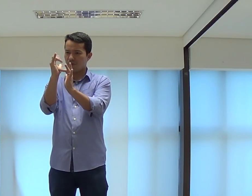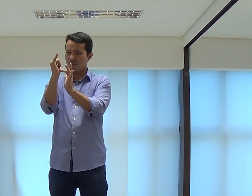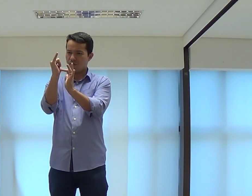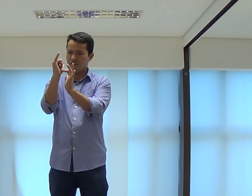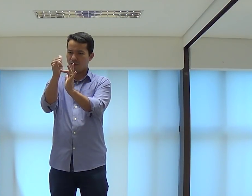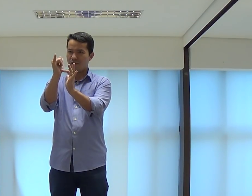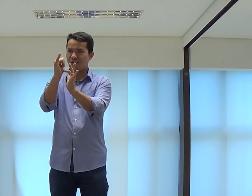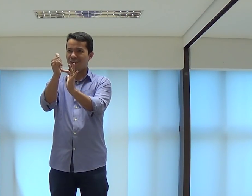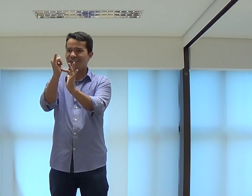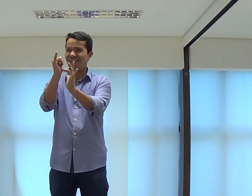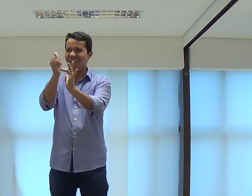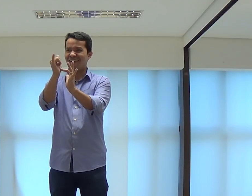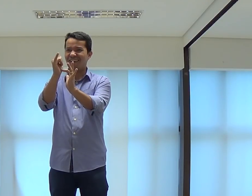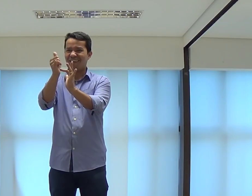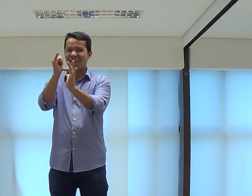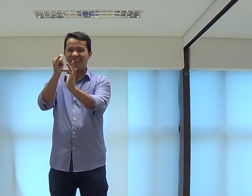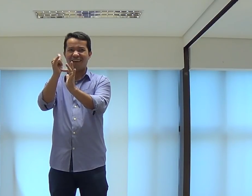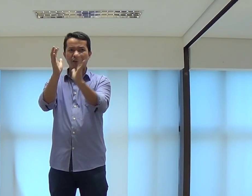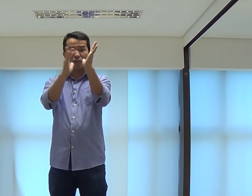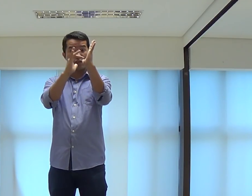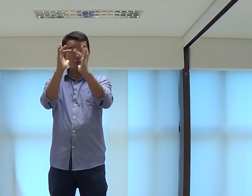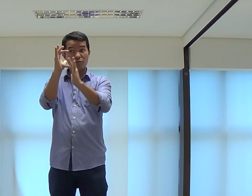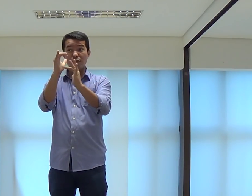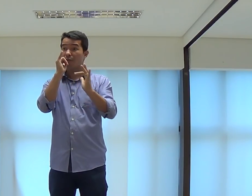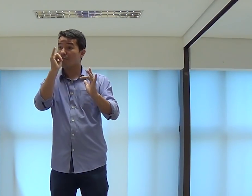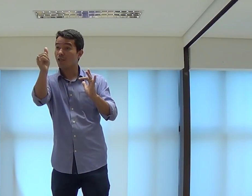ó. Parábola, esse é o sinal.